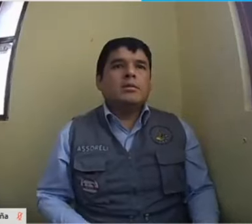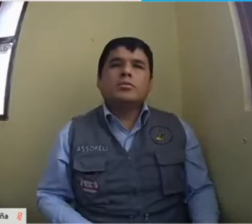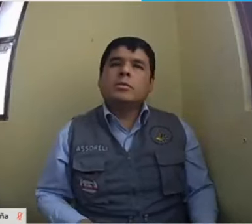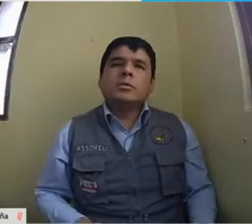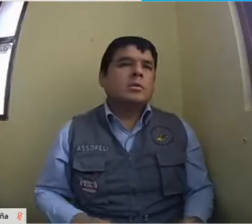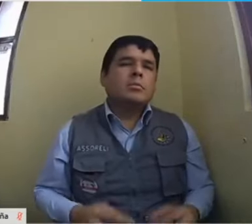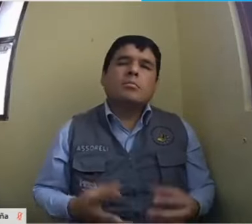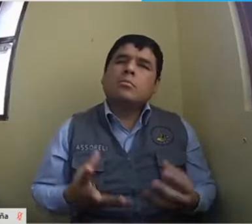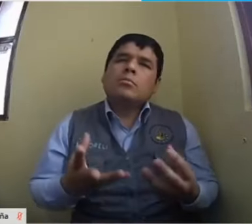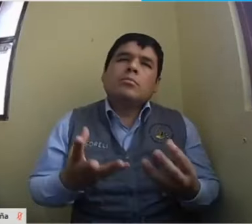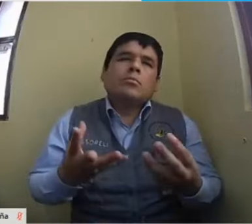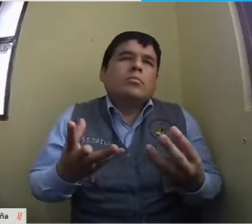¿Identificaron?